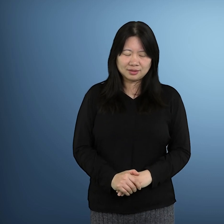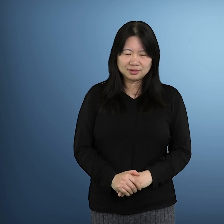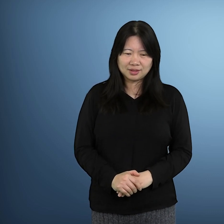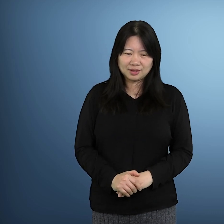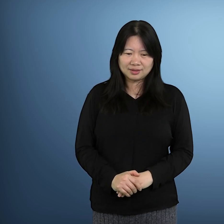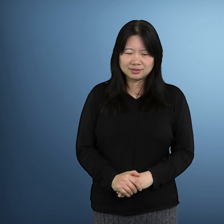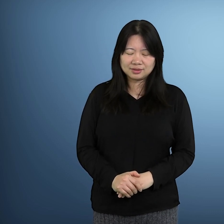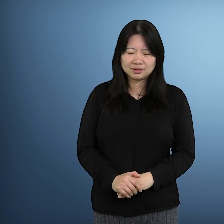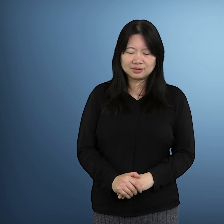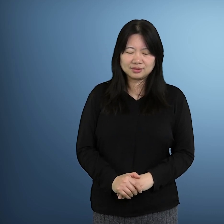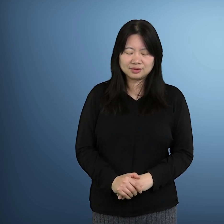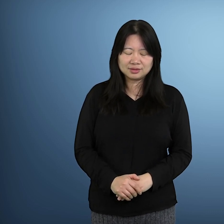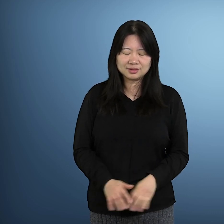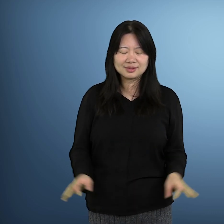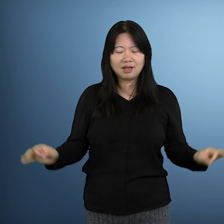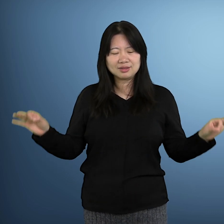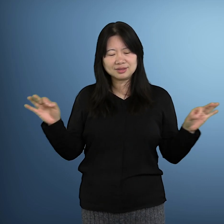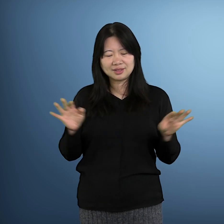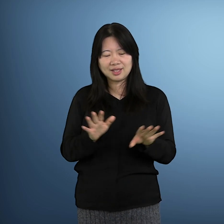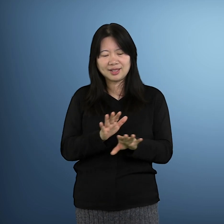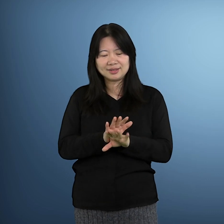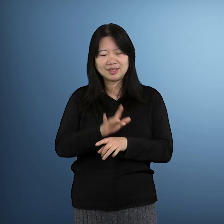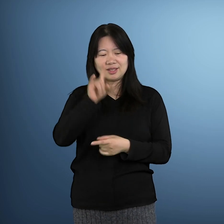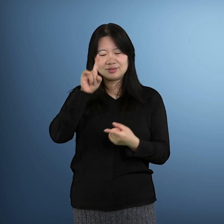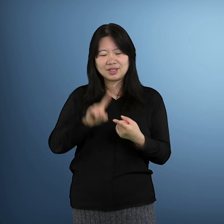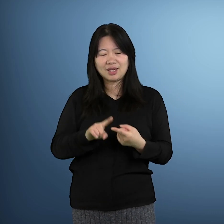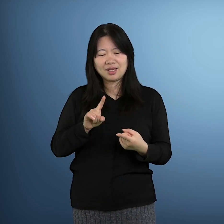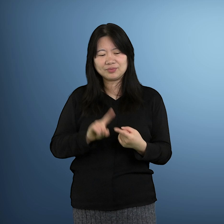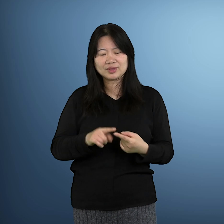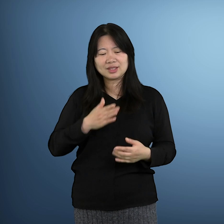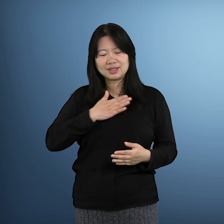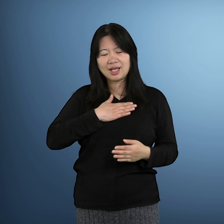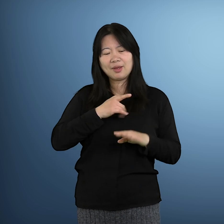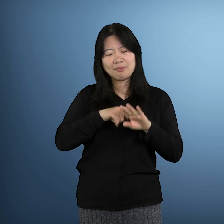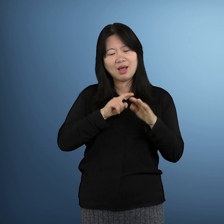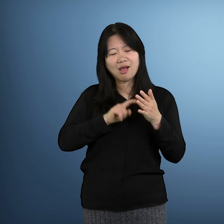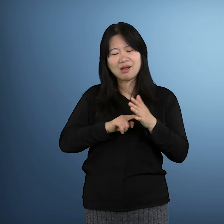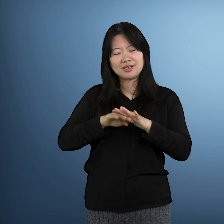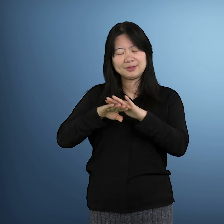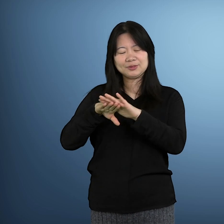곧 사라질 것에 내 맘 두네.